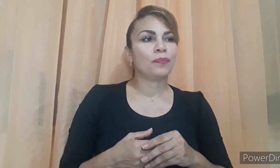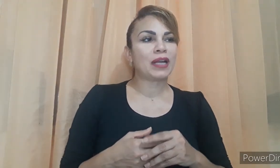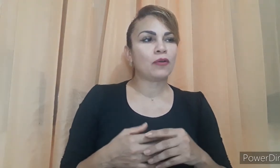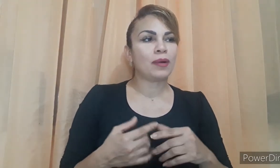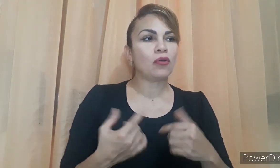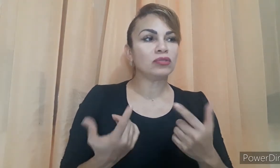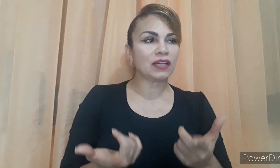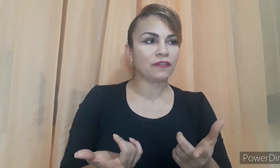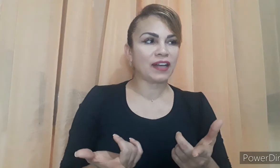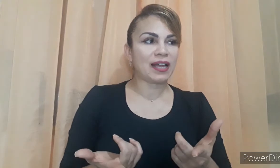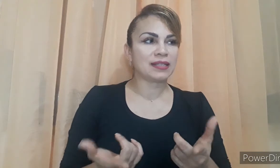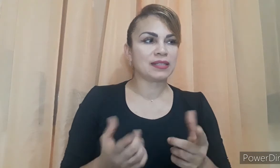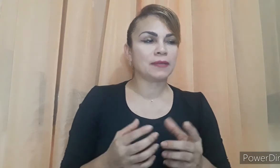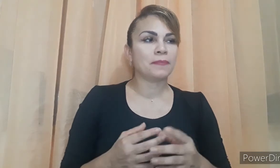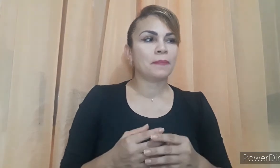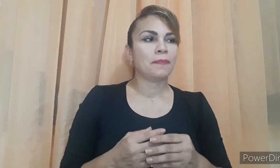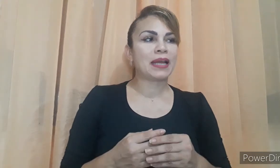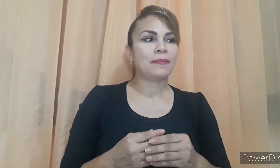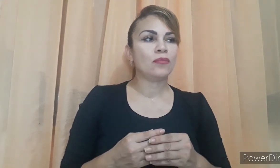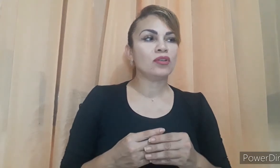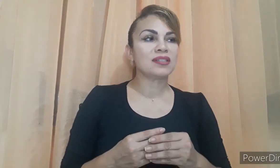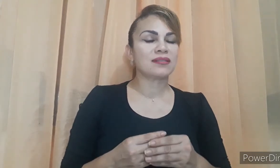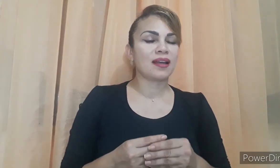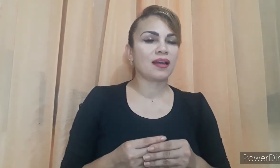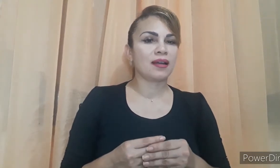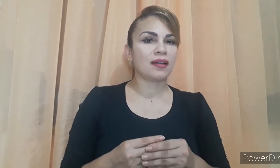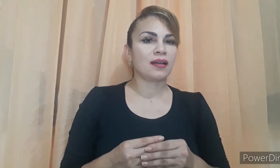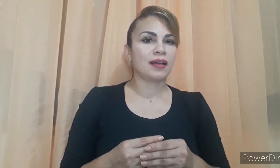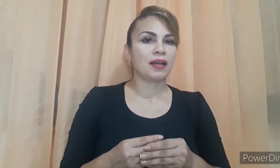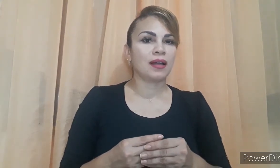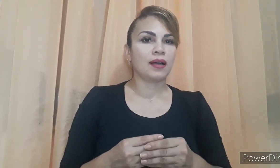para uma outra frase para mostrar